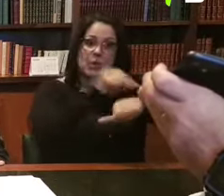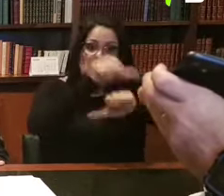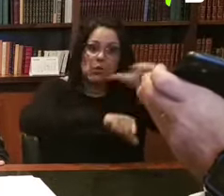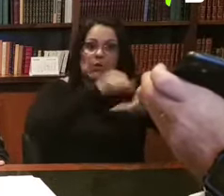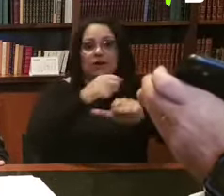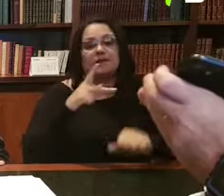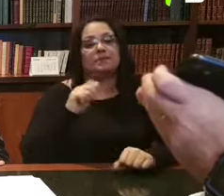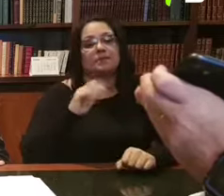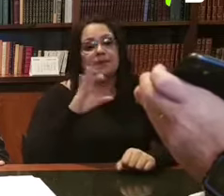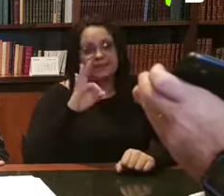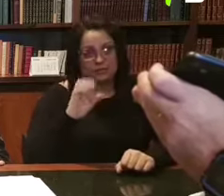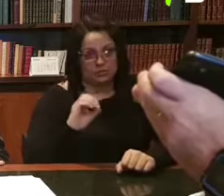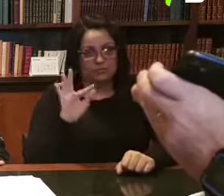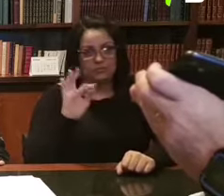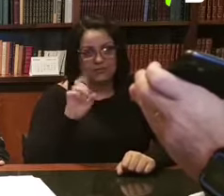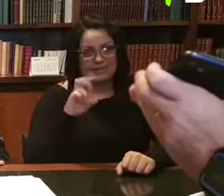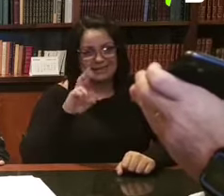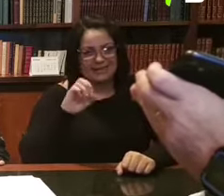é sim